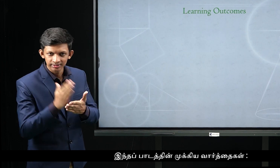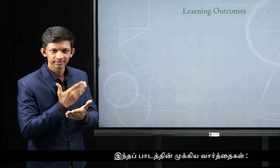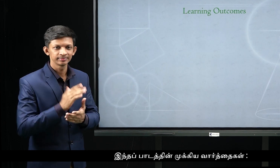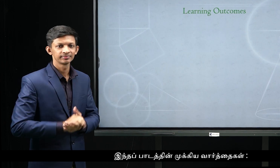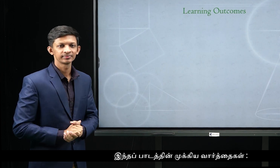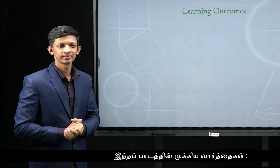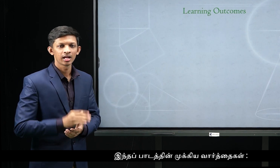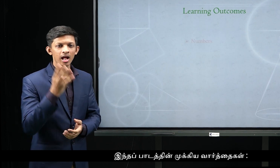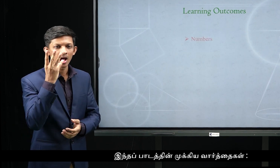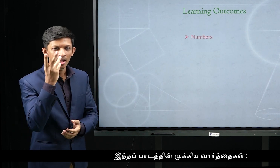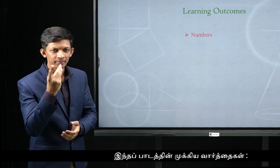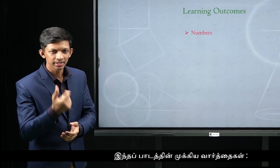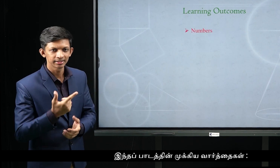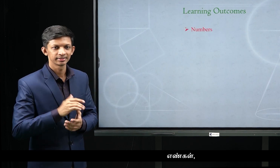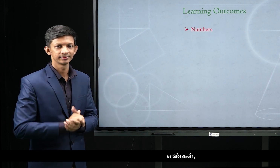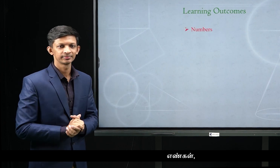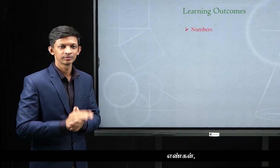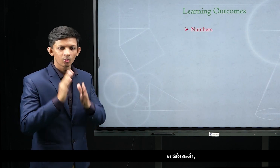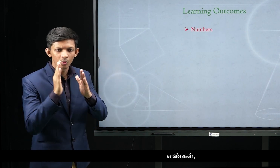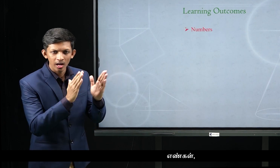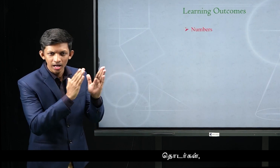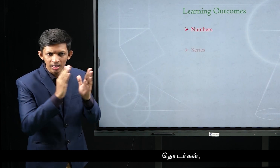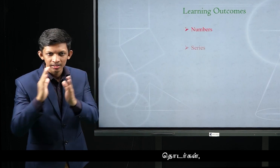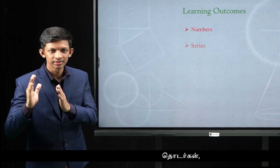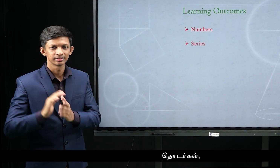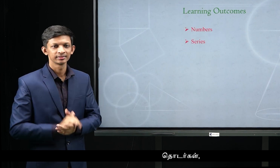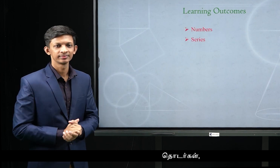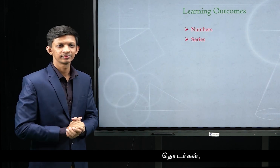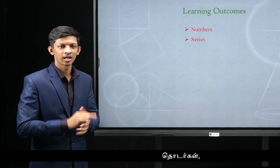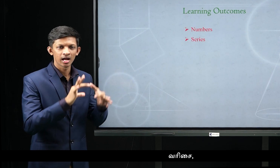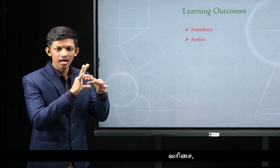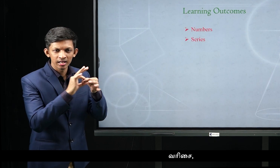பாடத்தின் முக்கிய வார்த்தைகள்: எண்கள், தொடர்கள், வரிசை,